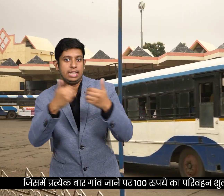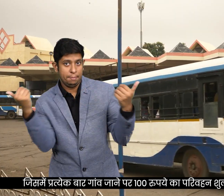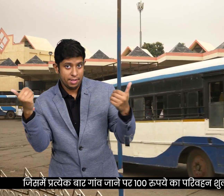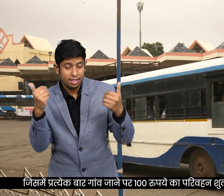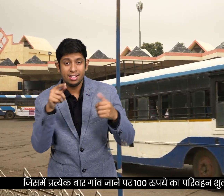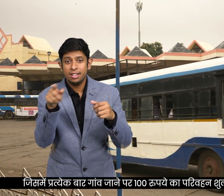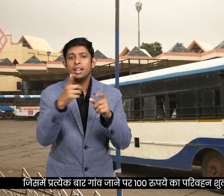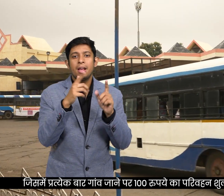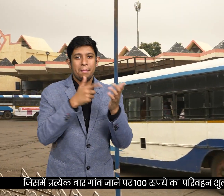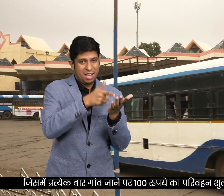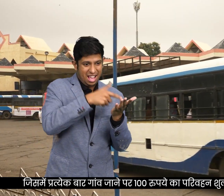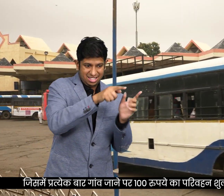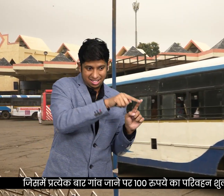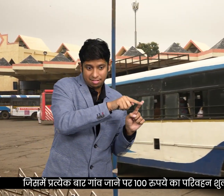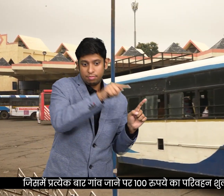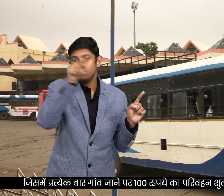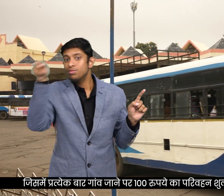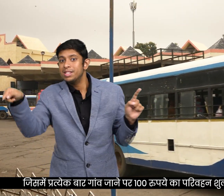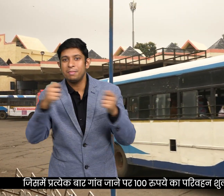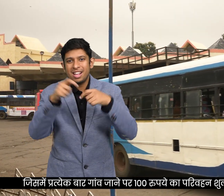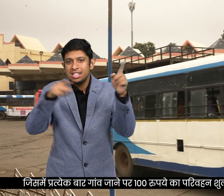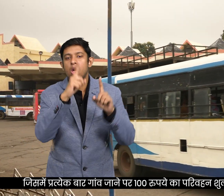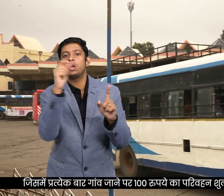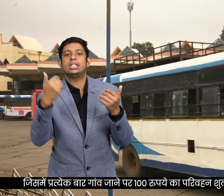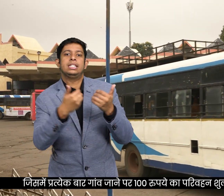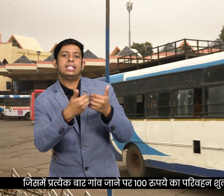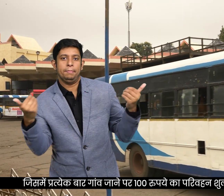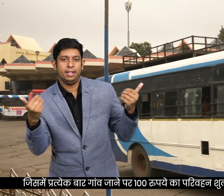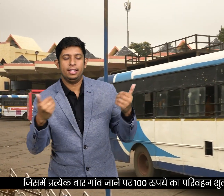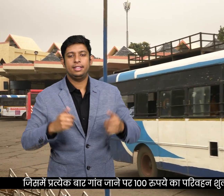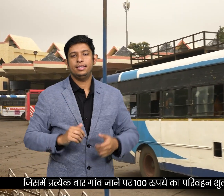100 रुपये का परिवहन शुल्क शामिल नहीं है।